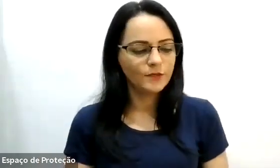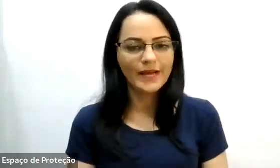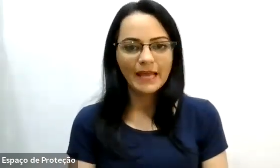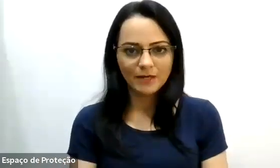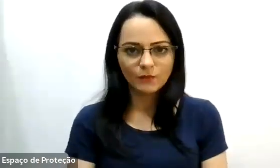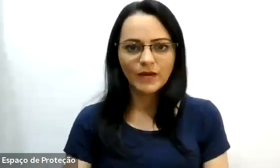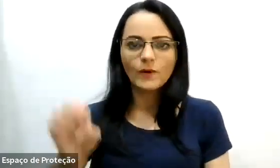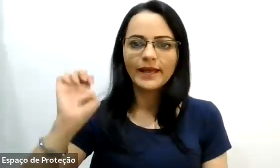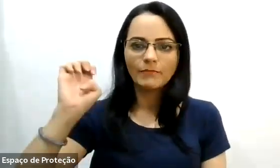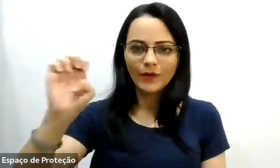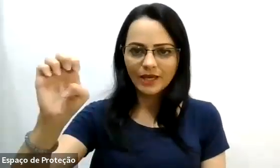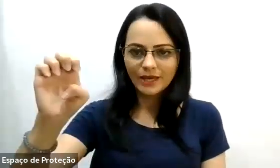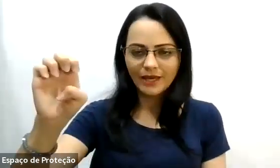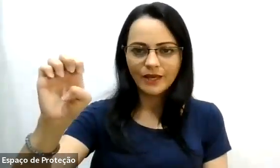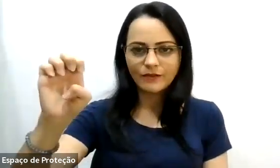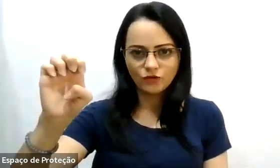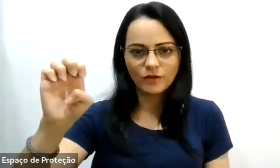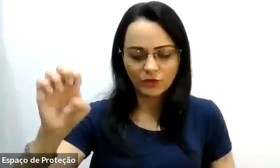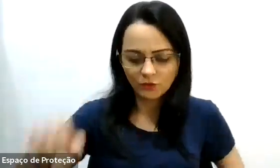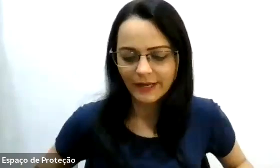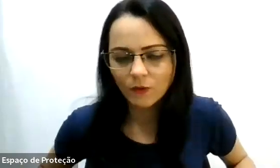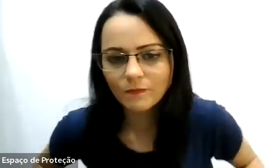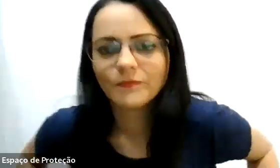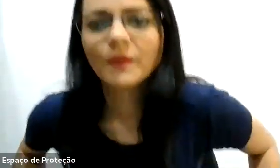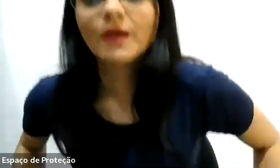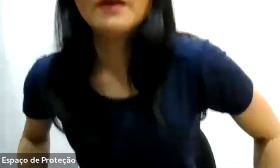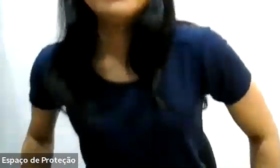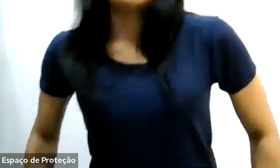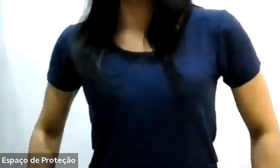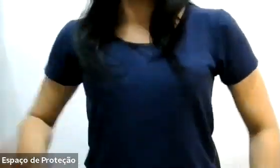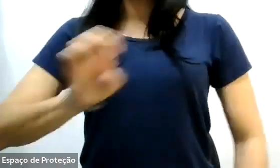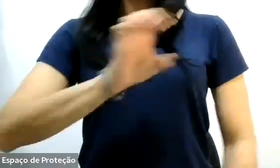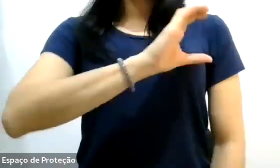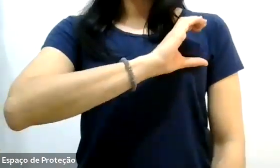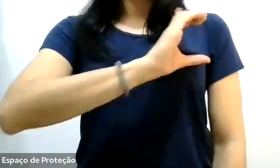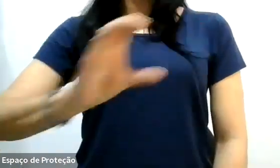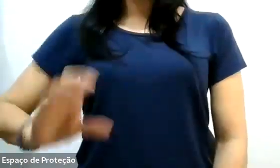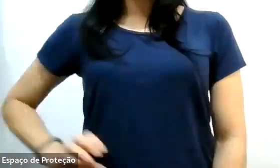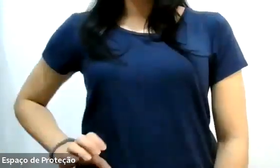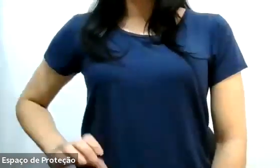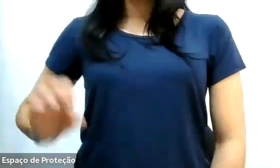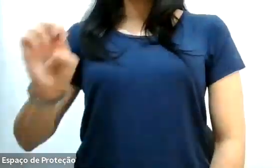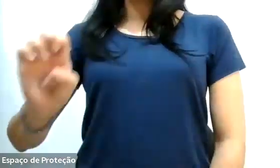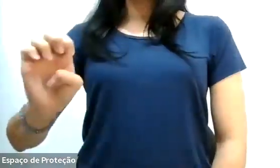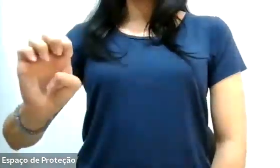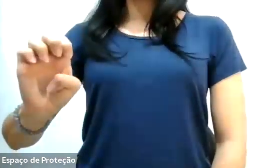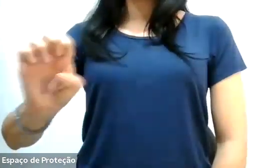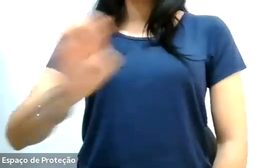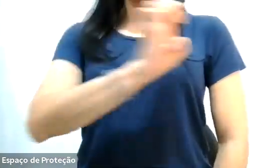o Emanuel é a mão em E de Emanuel, e é igual o Cristo, ó. Cristo não é assim? Você faz a mão em